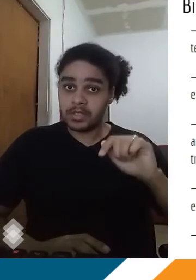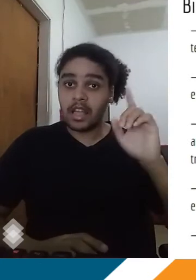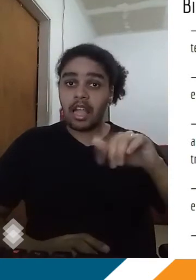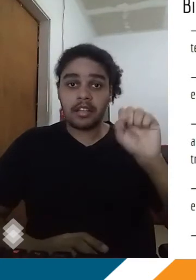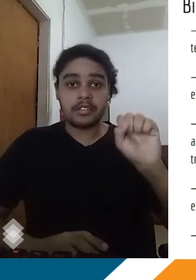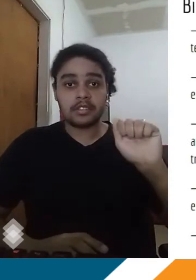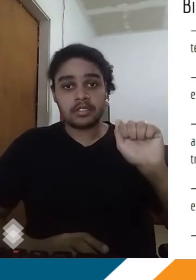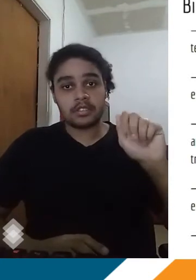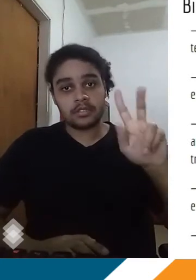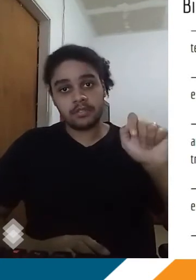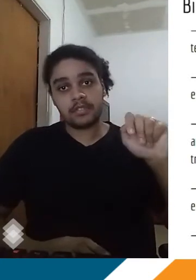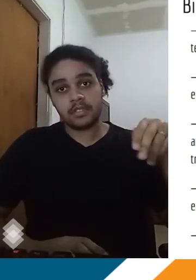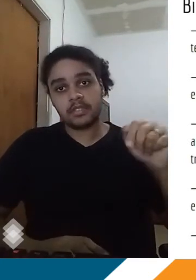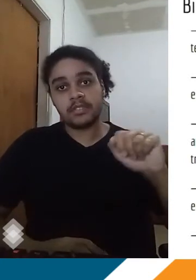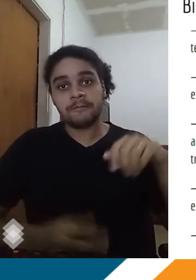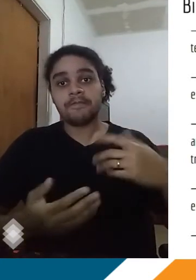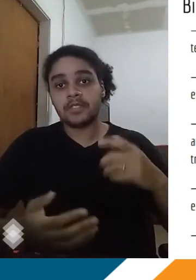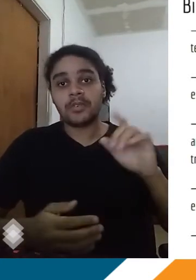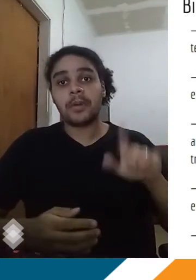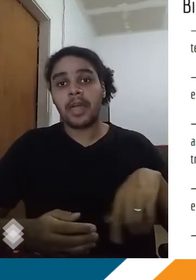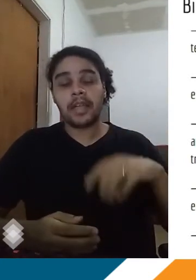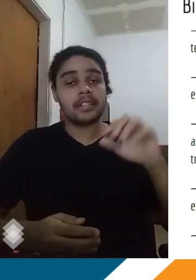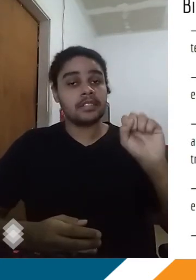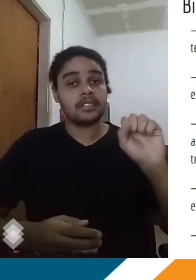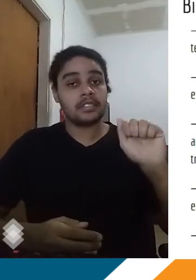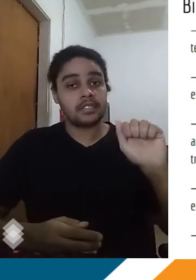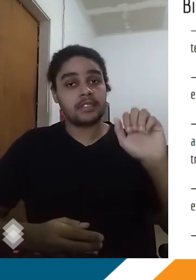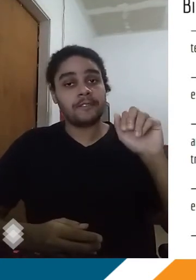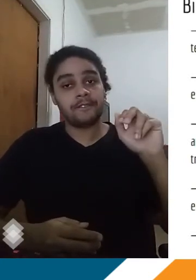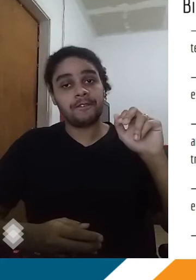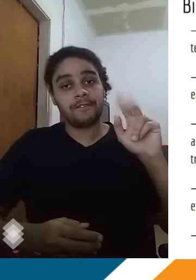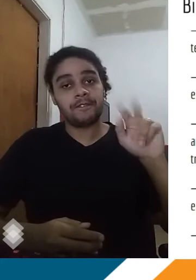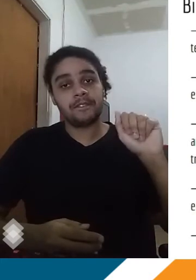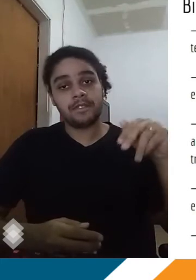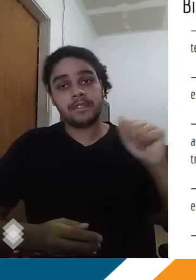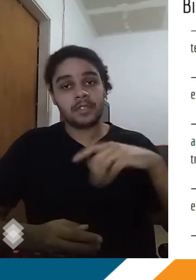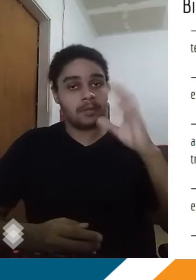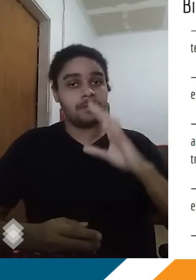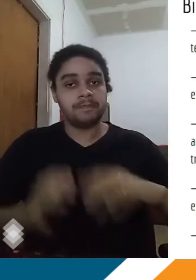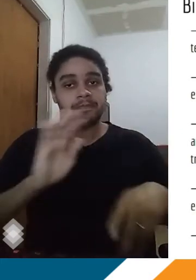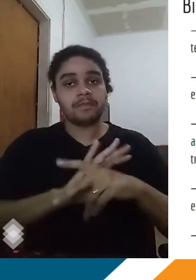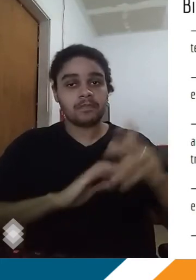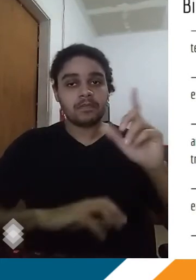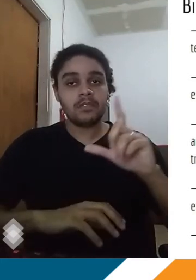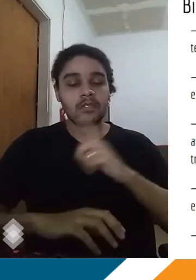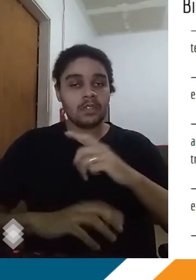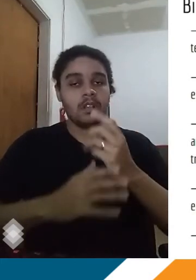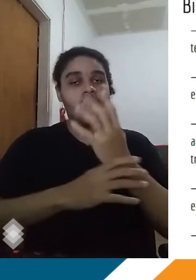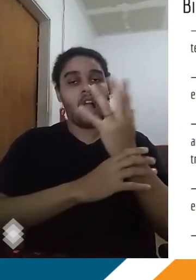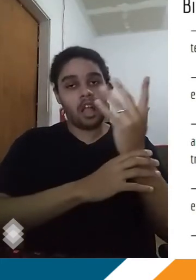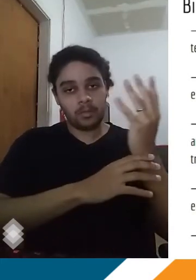é a savana, né? Portanto, o cerrado é considerado a savana brasileira. E ele é composto por espécies arbustivas de baixo e